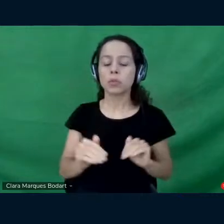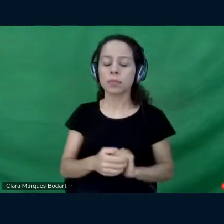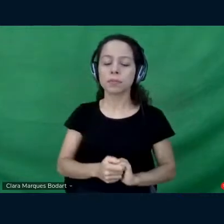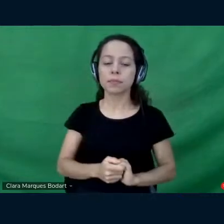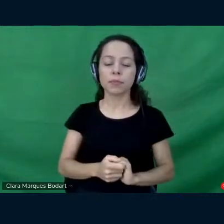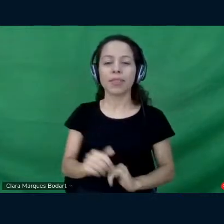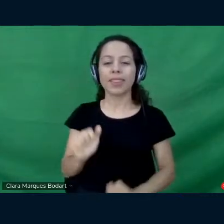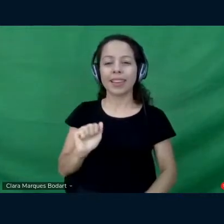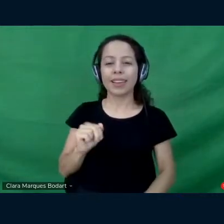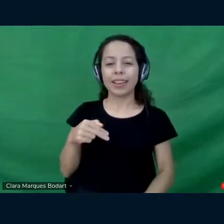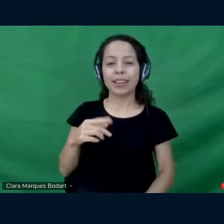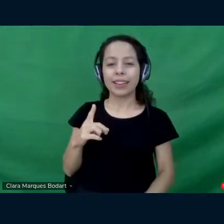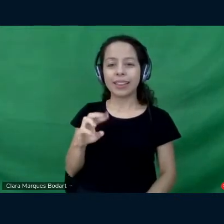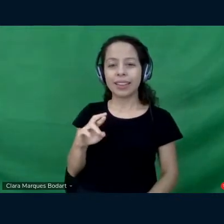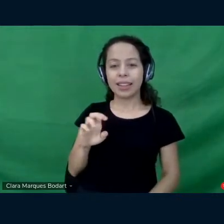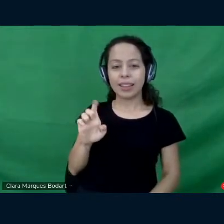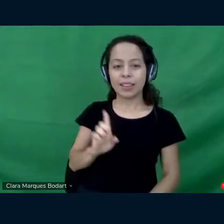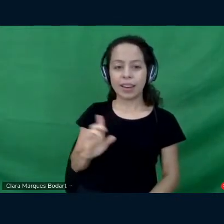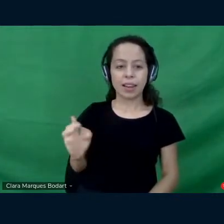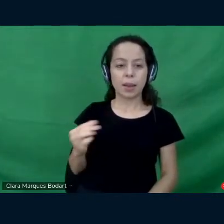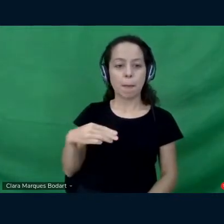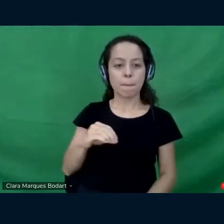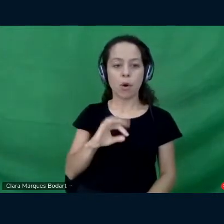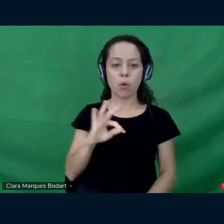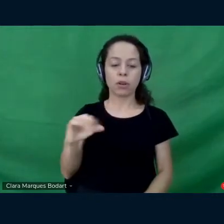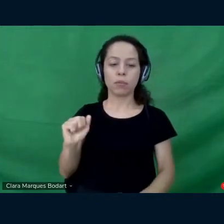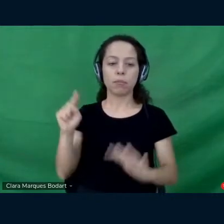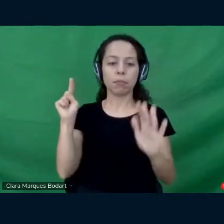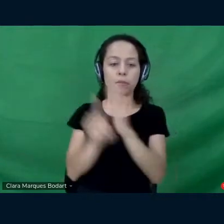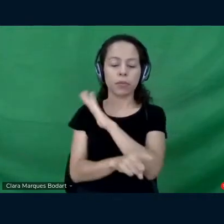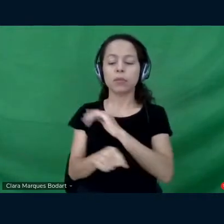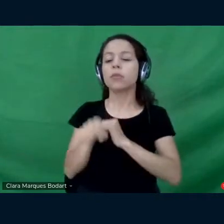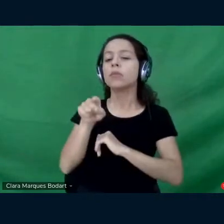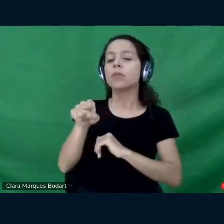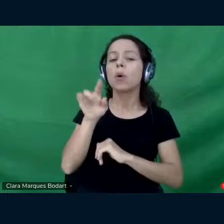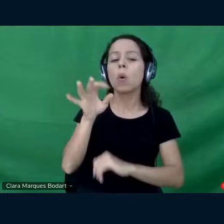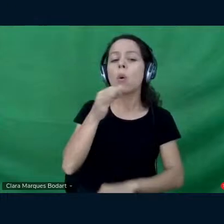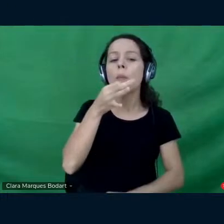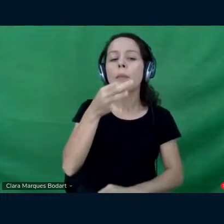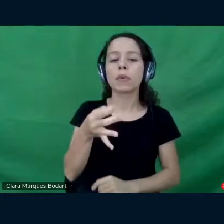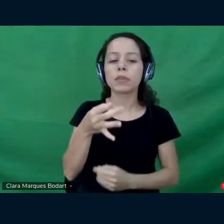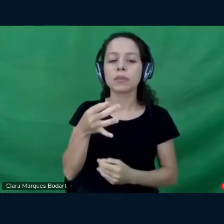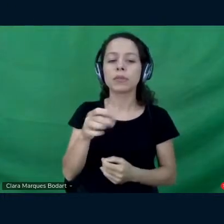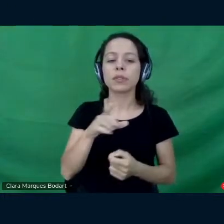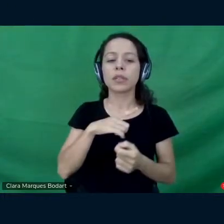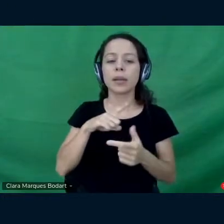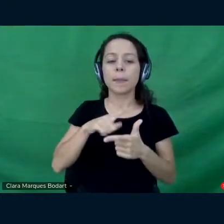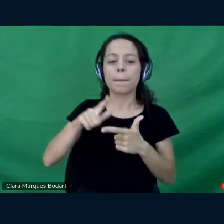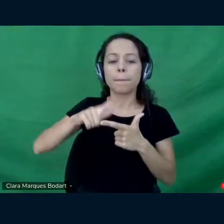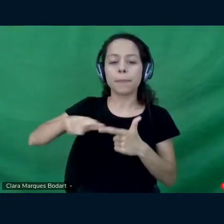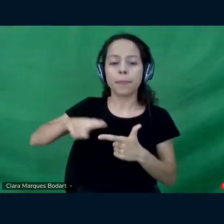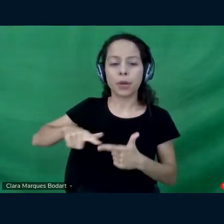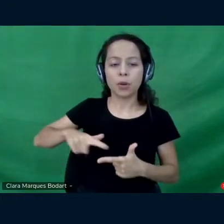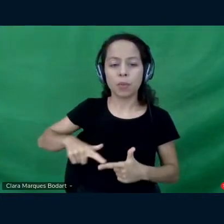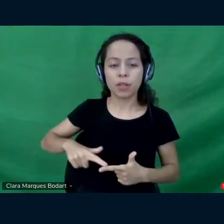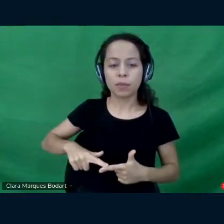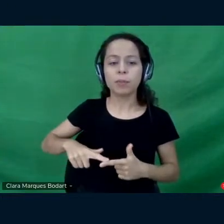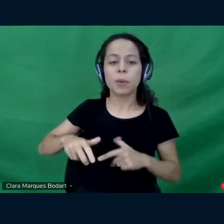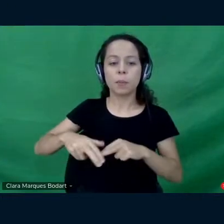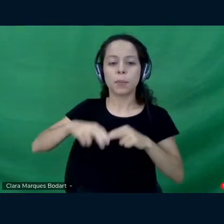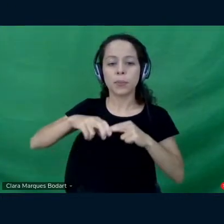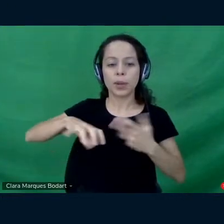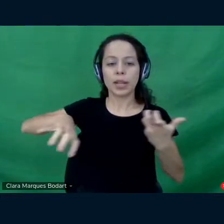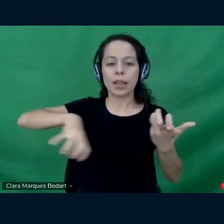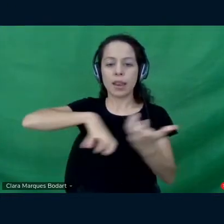visão, né? Qual a sua visão, professora, sobre a expansão diante dos graves problemas de consolidação pautados pela greve